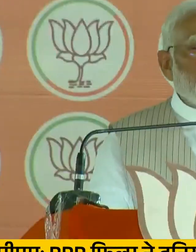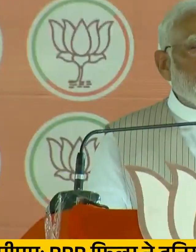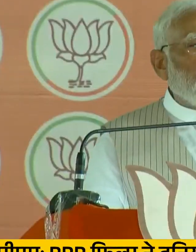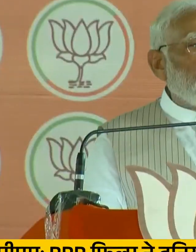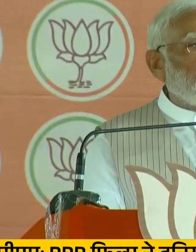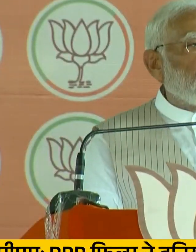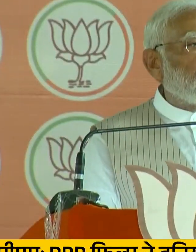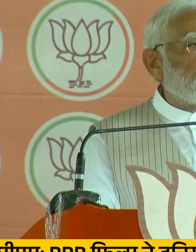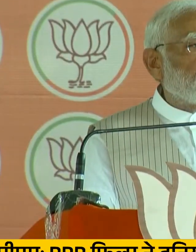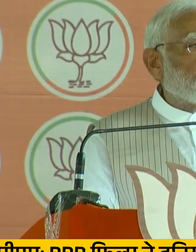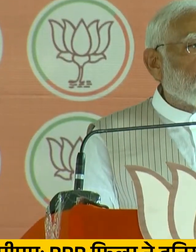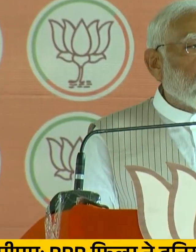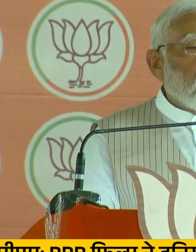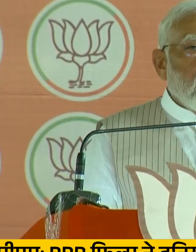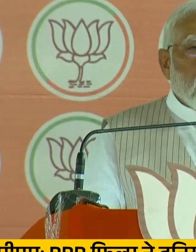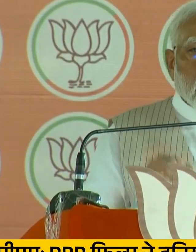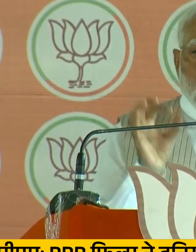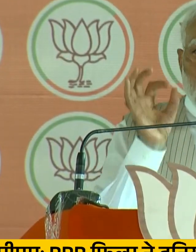बीजेपी